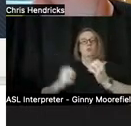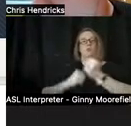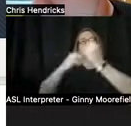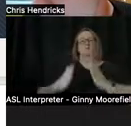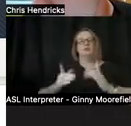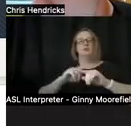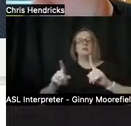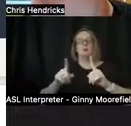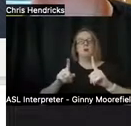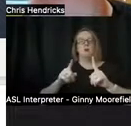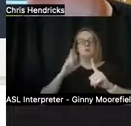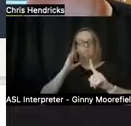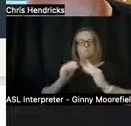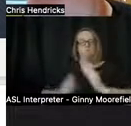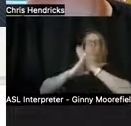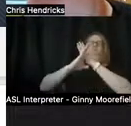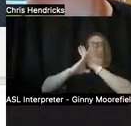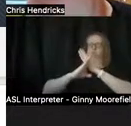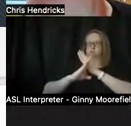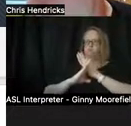y tenemos aquí